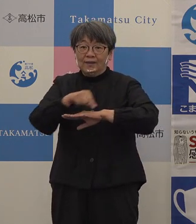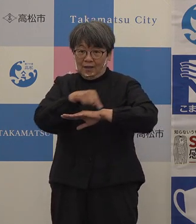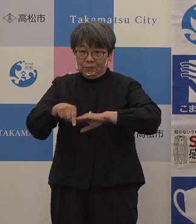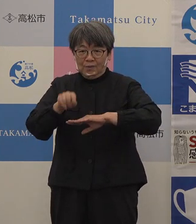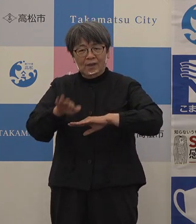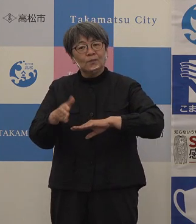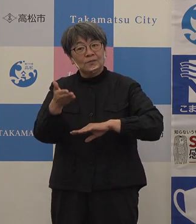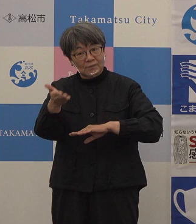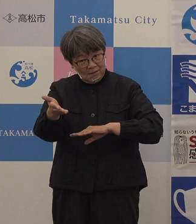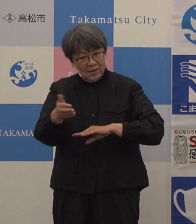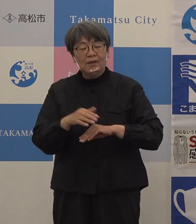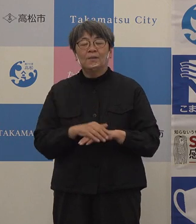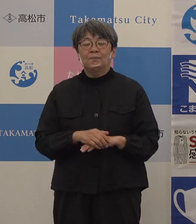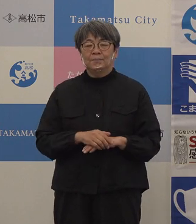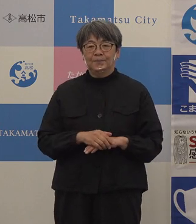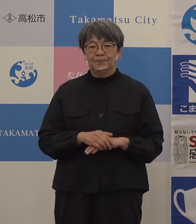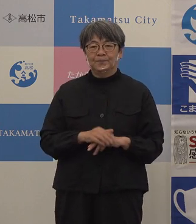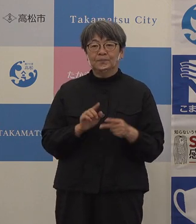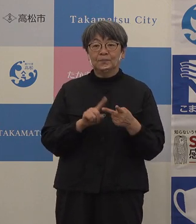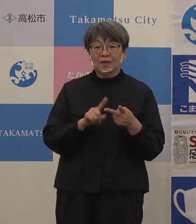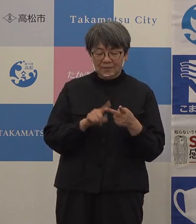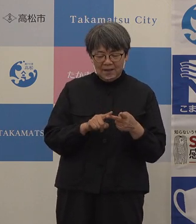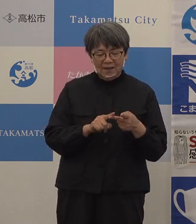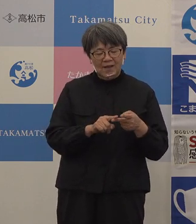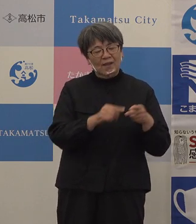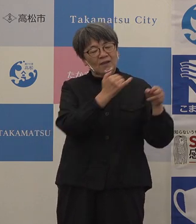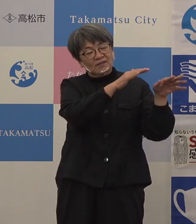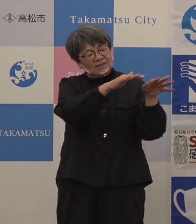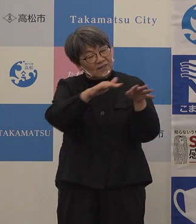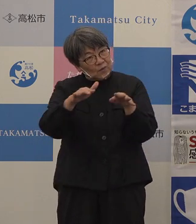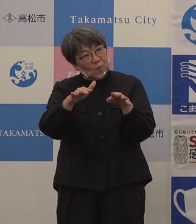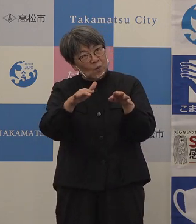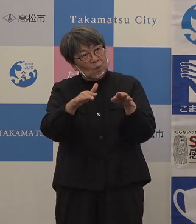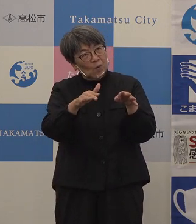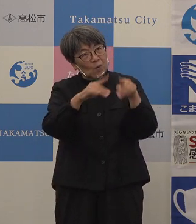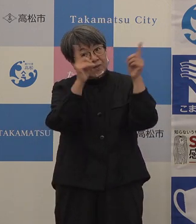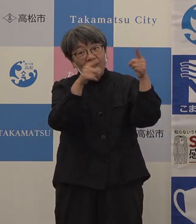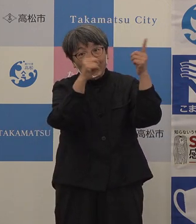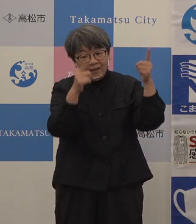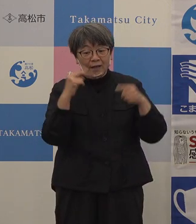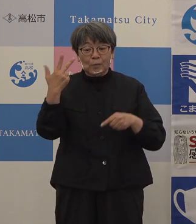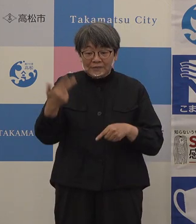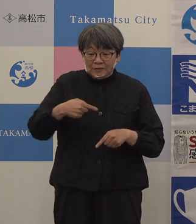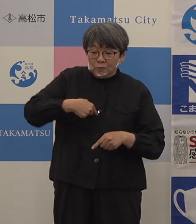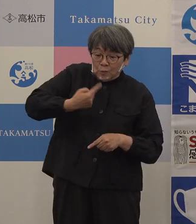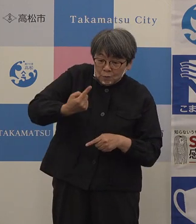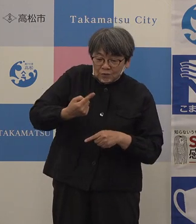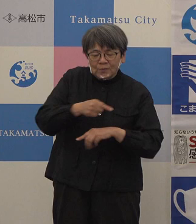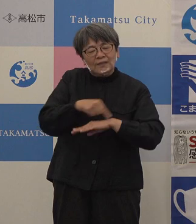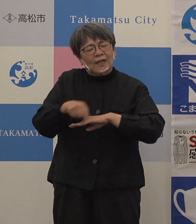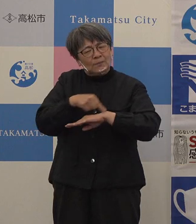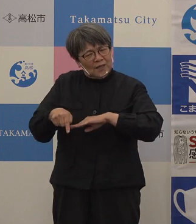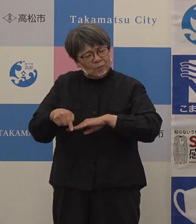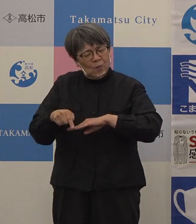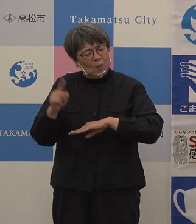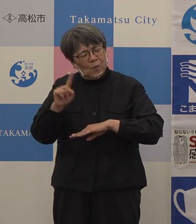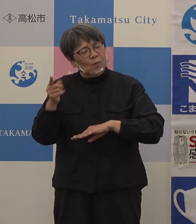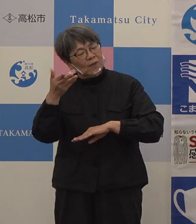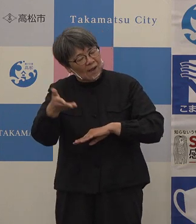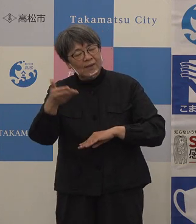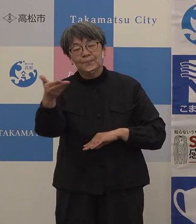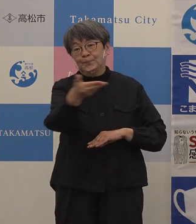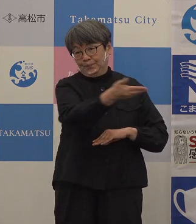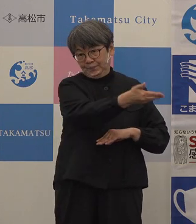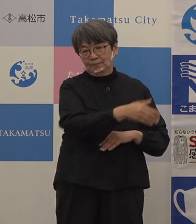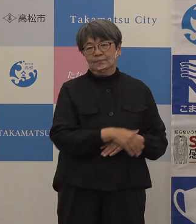か。また瀬戸芸において高松独自のイベントは開催する計画はありますか。お願いします。 は